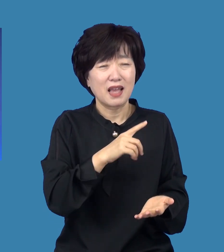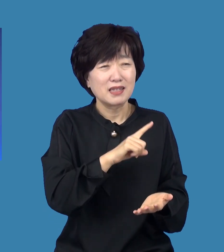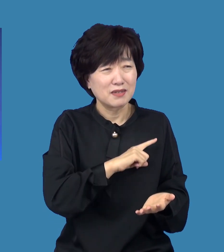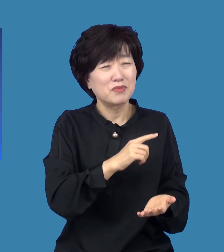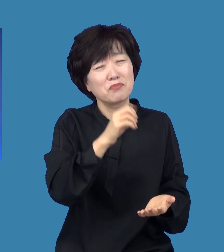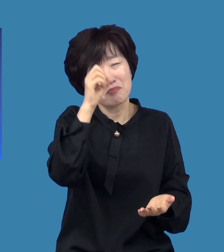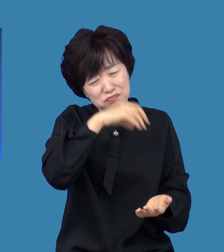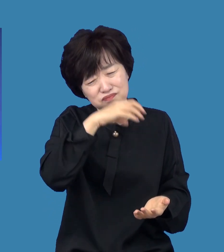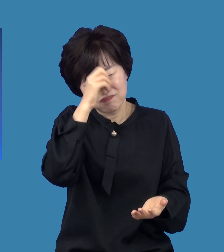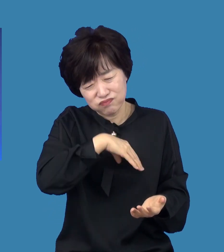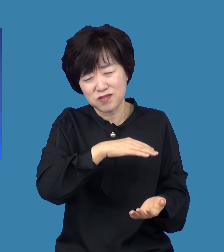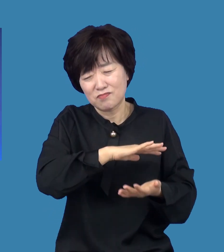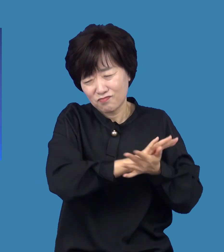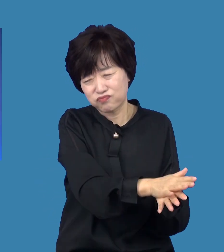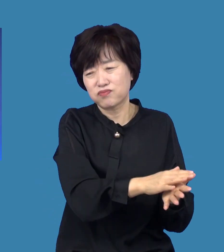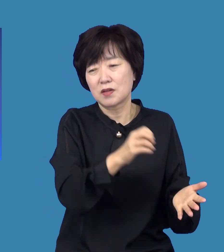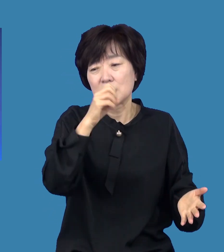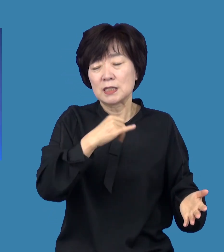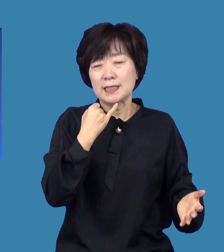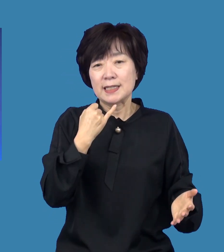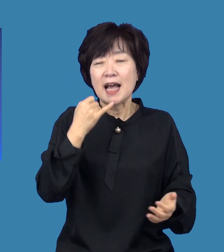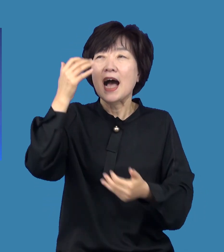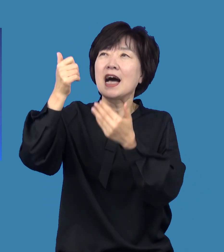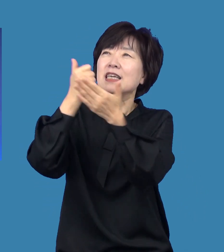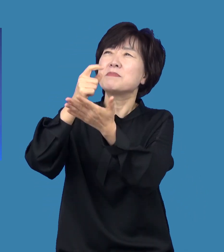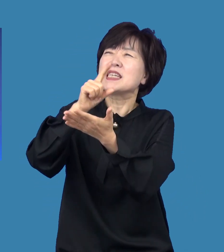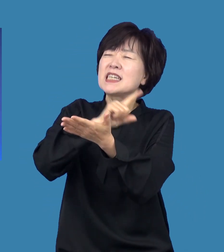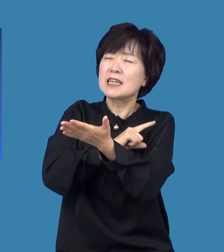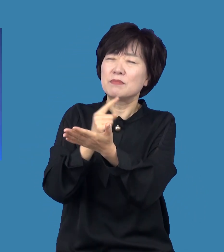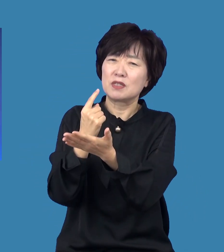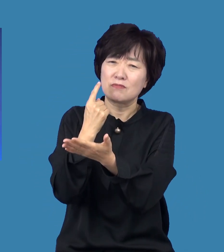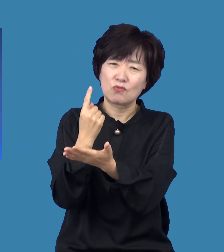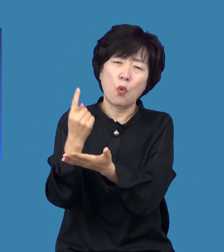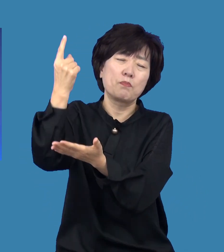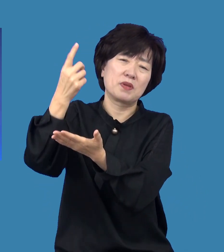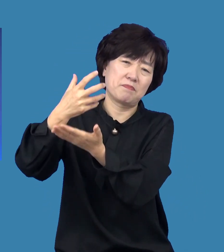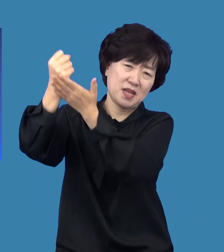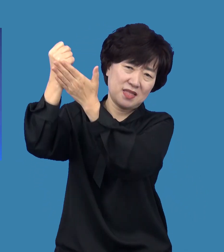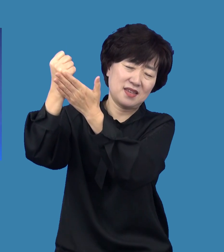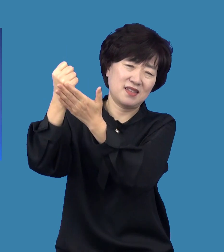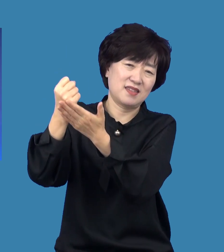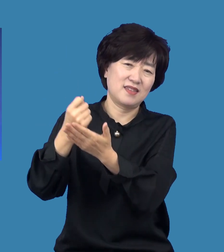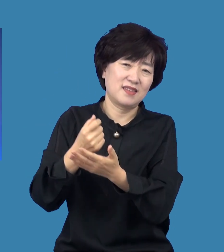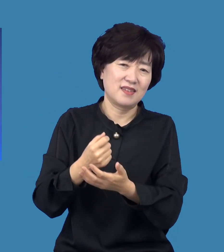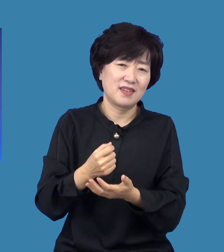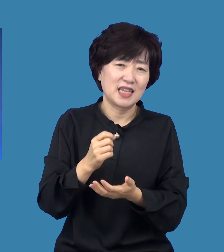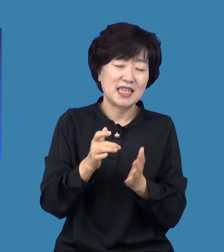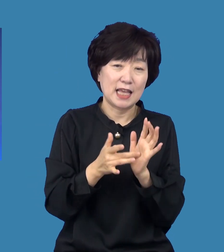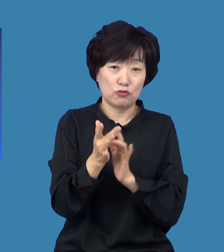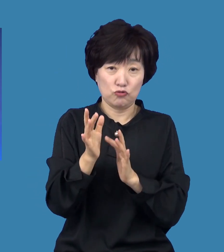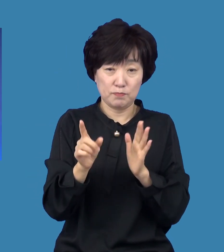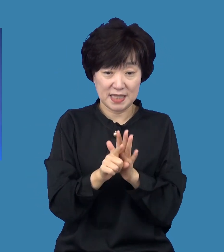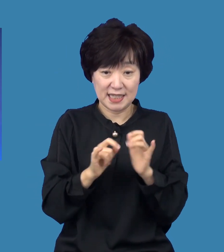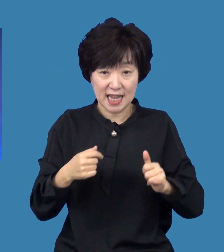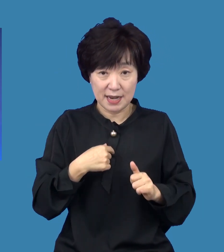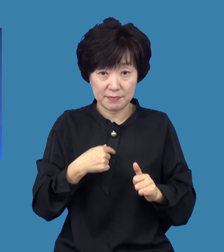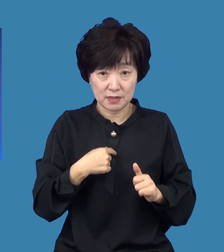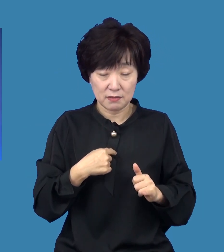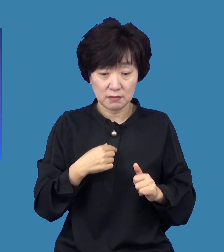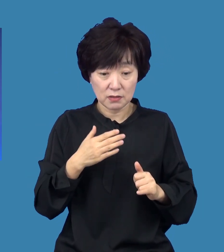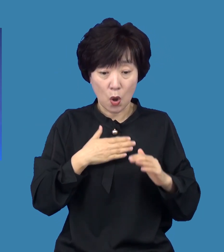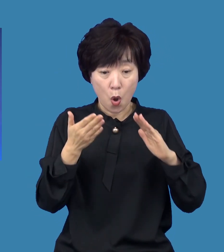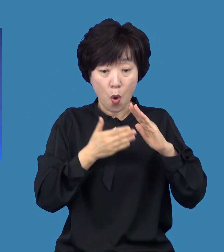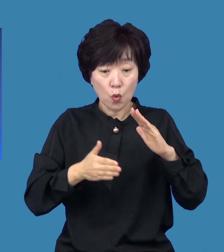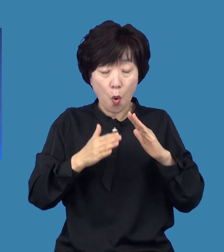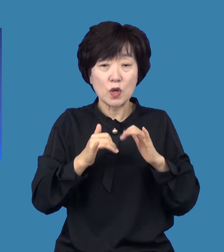당할지라도 하나님의 이름은 높임을 받아야 되지 않겠습니까? 그래서 여러분, 그리스도인은요 우리는 공인이에요. 공인.